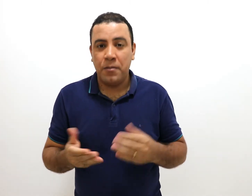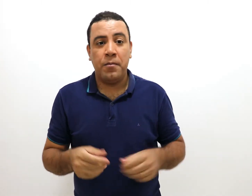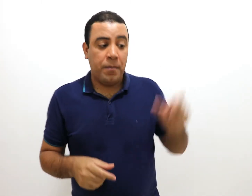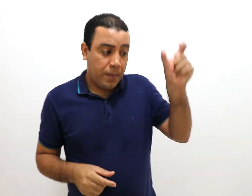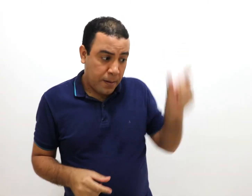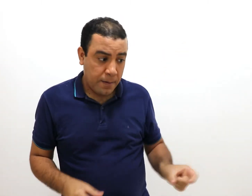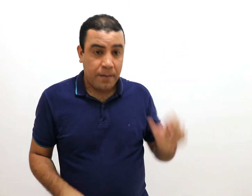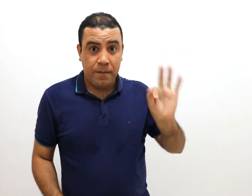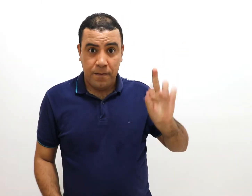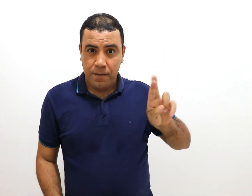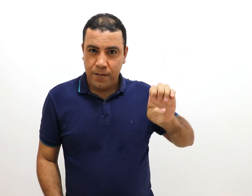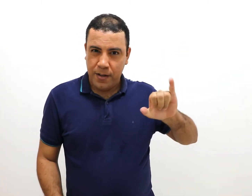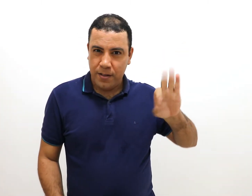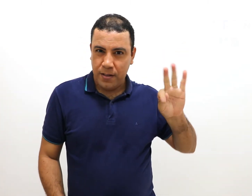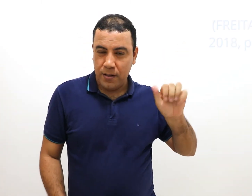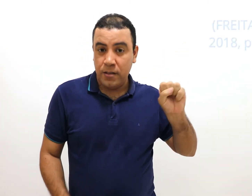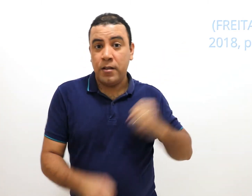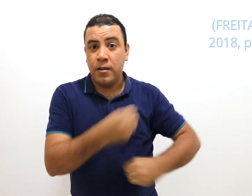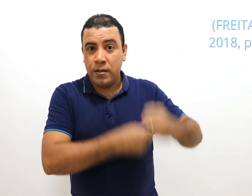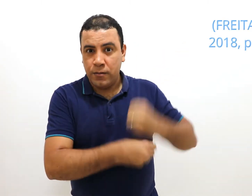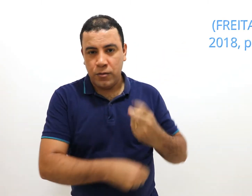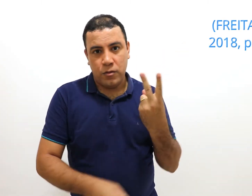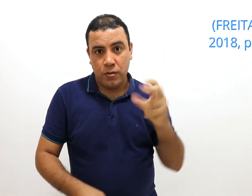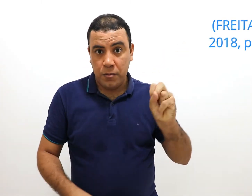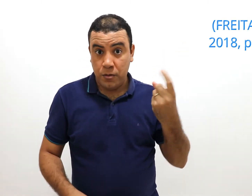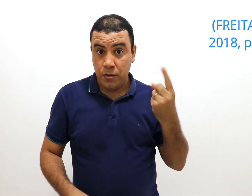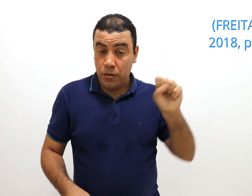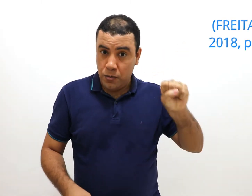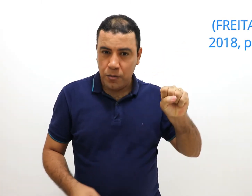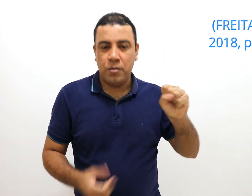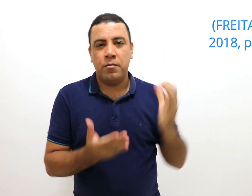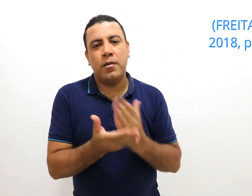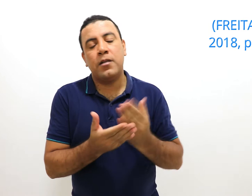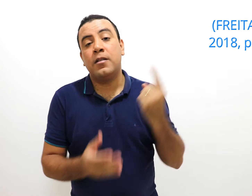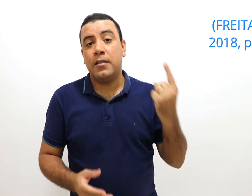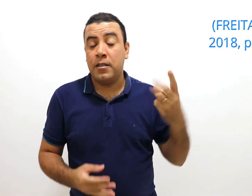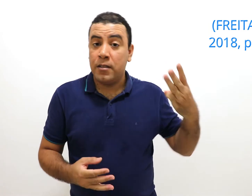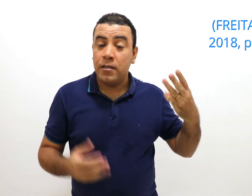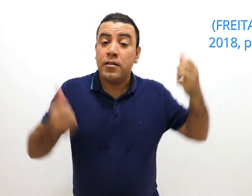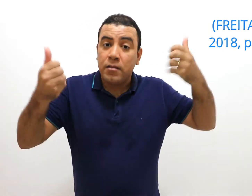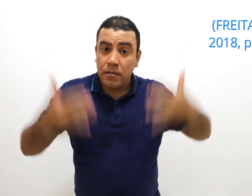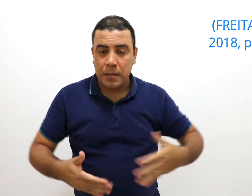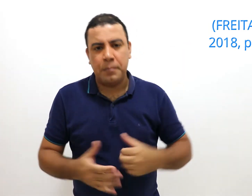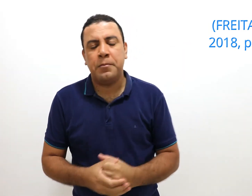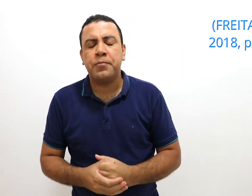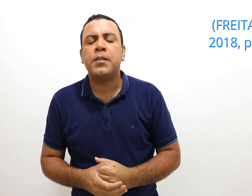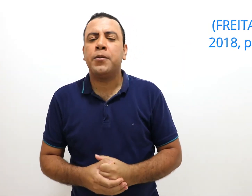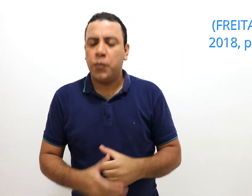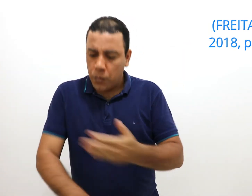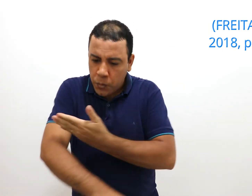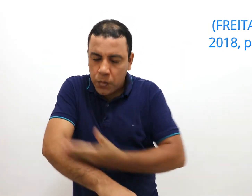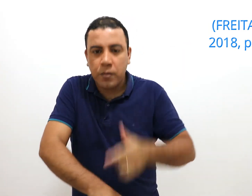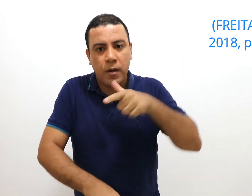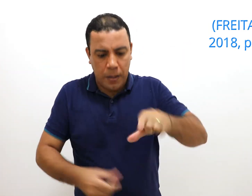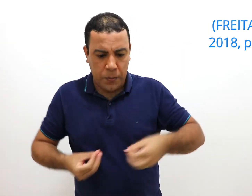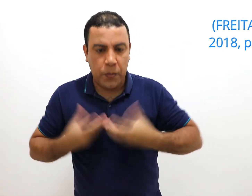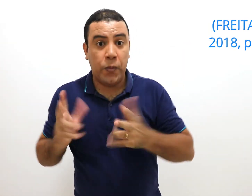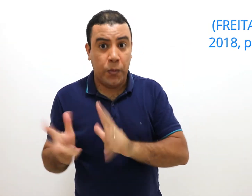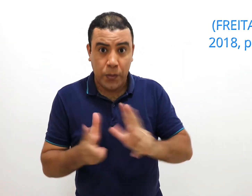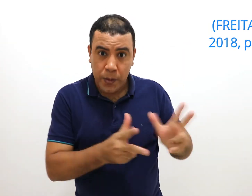página 13, muitas vezes na produção linguística, as orações são encadeadas na ordem objeto,